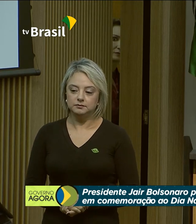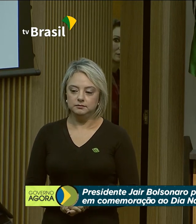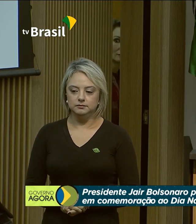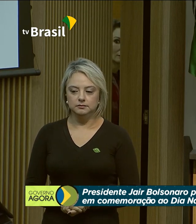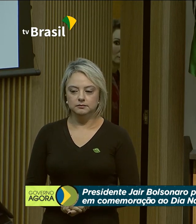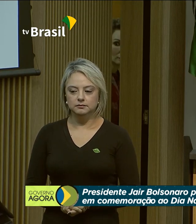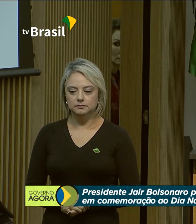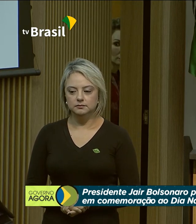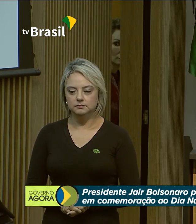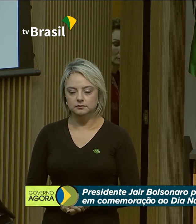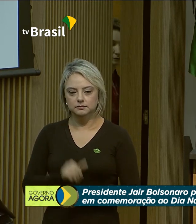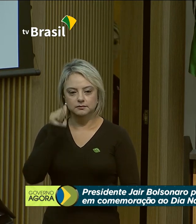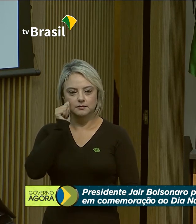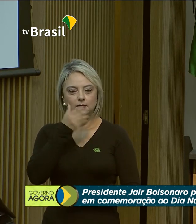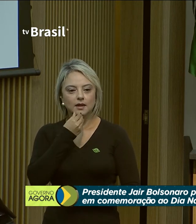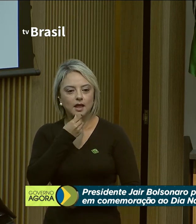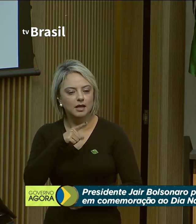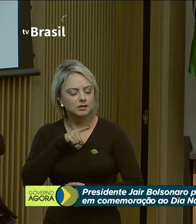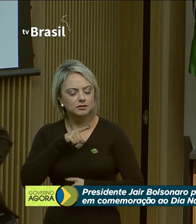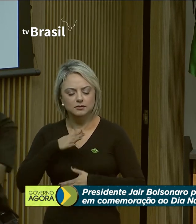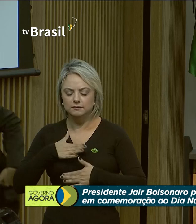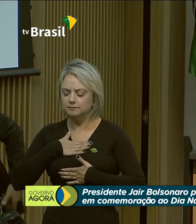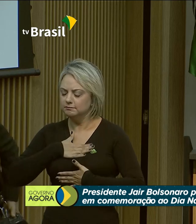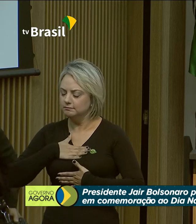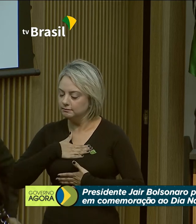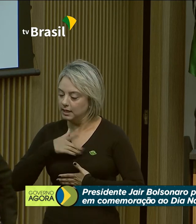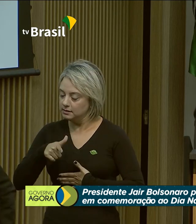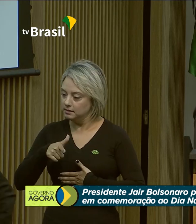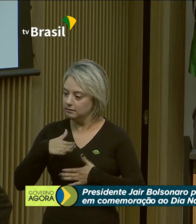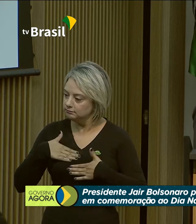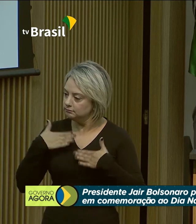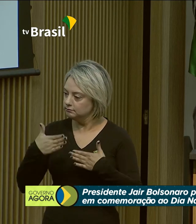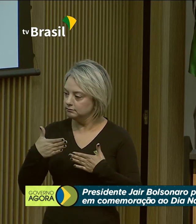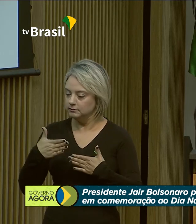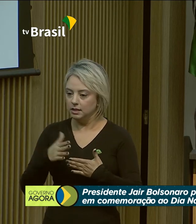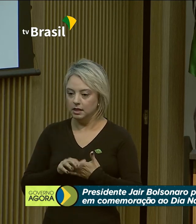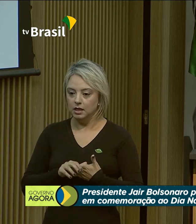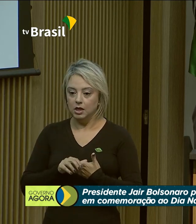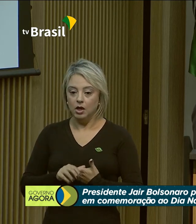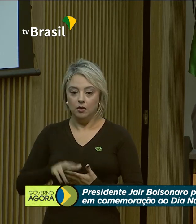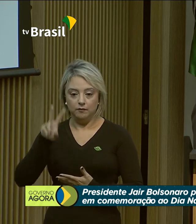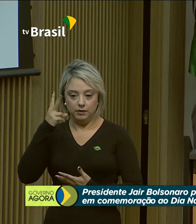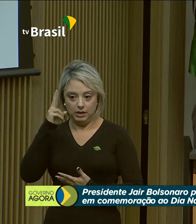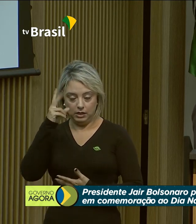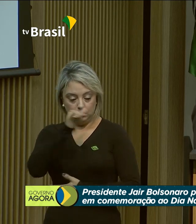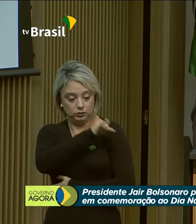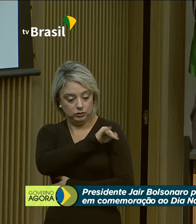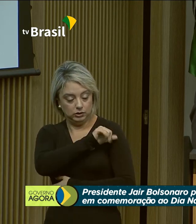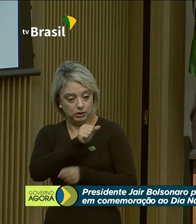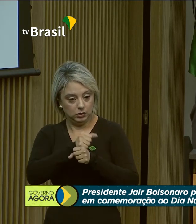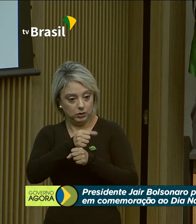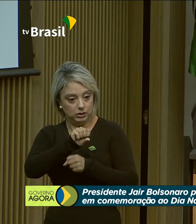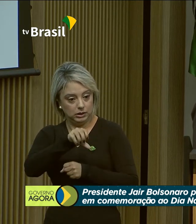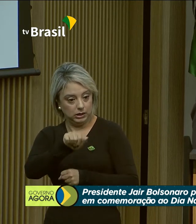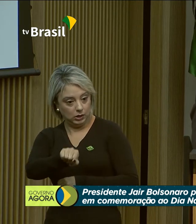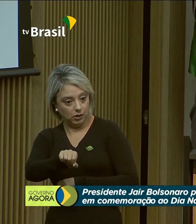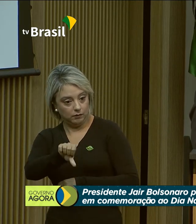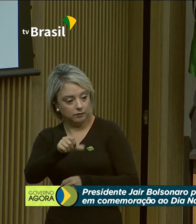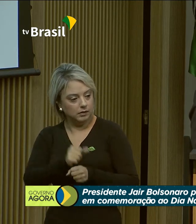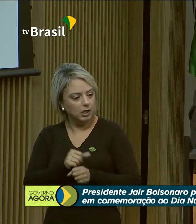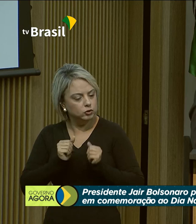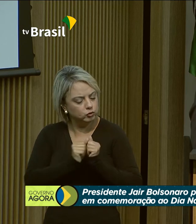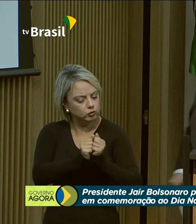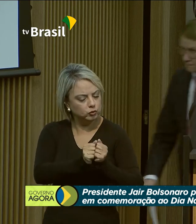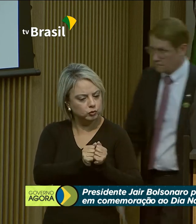Então, meus senhores, minhas senhoras, também tive o prazer e satisfação como vereador no Rio de Janeiro, 89 e 90, até o meu lado, o